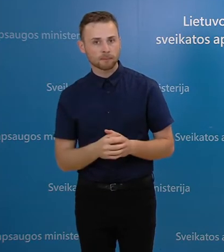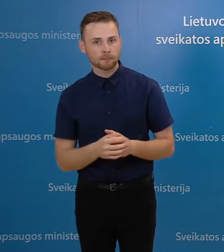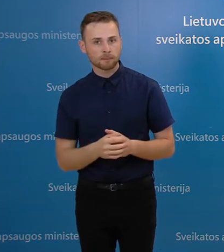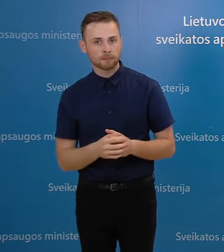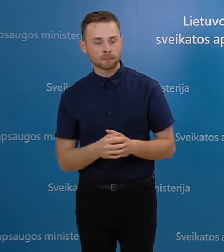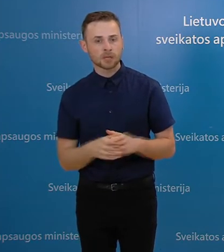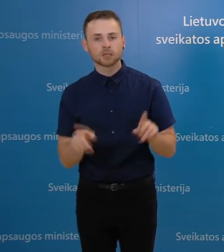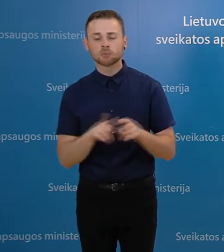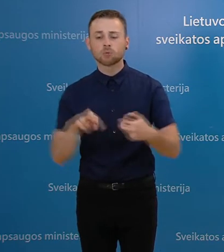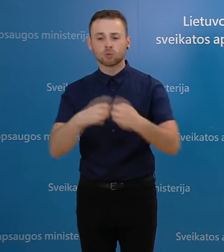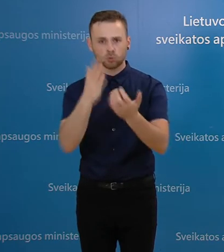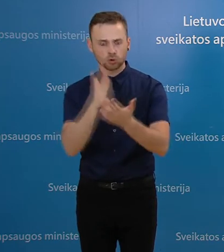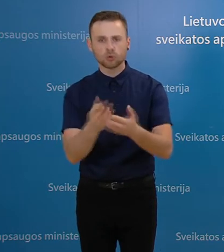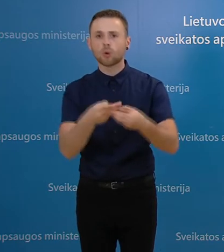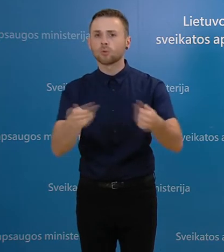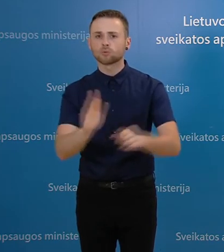turėtų būti sprendžiama?